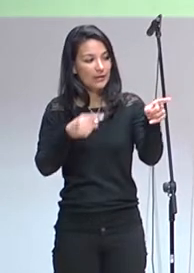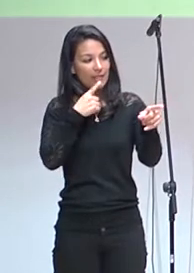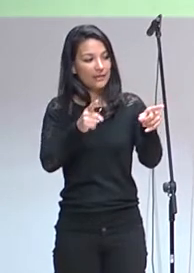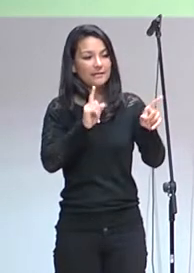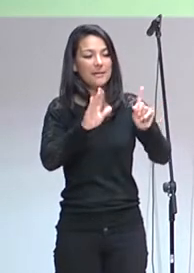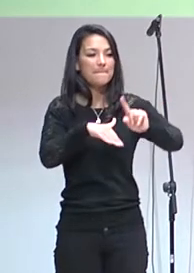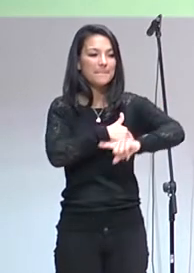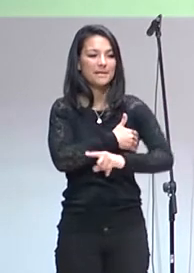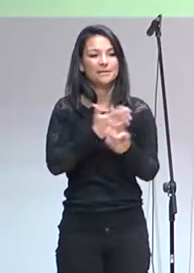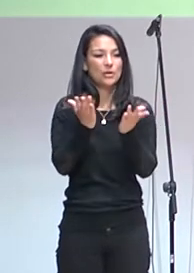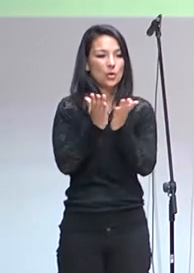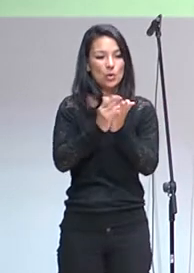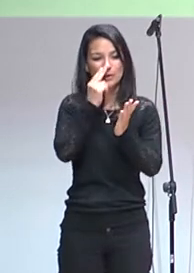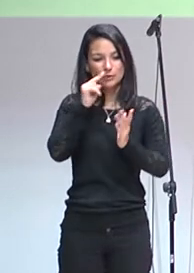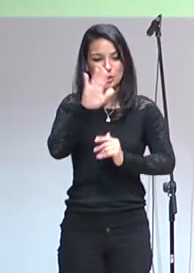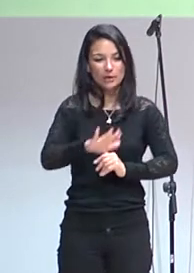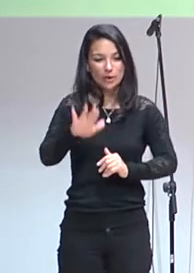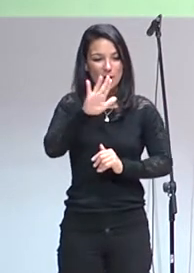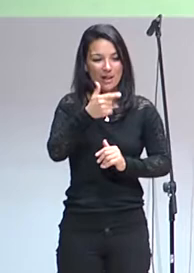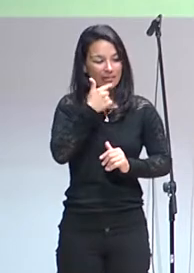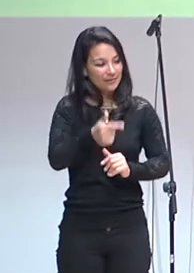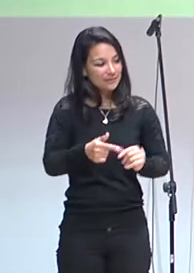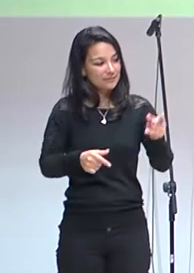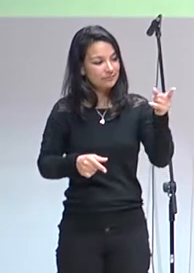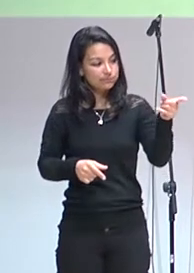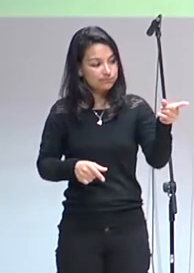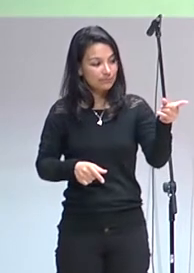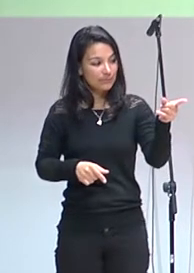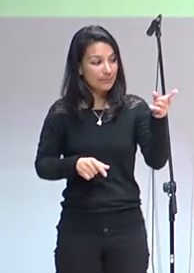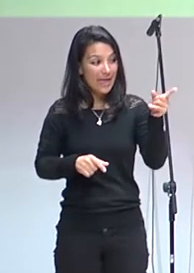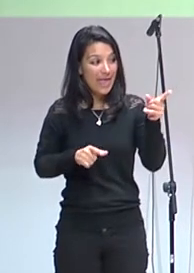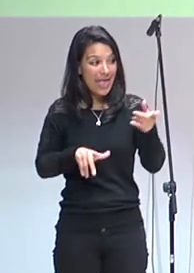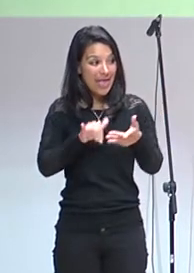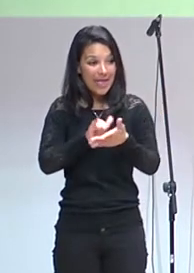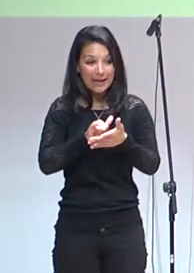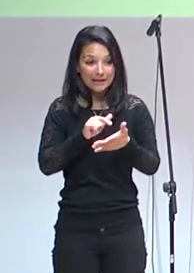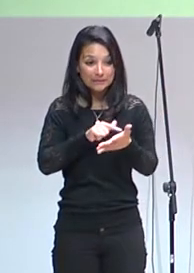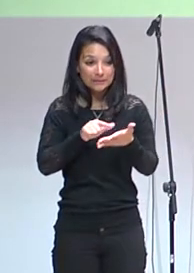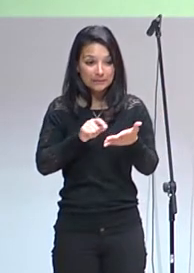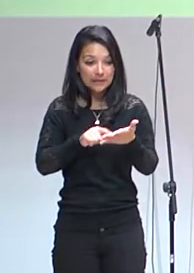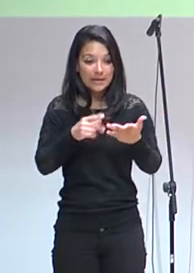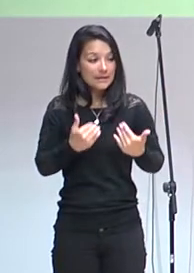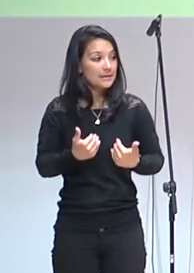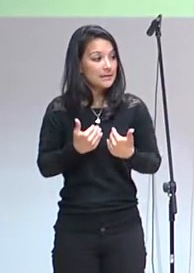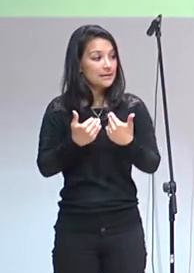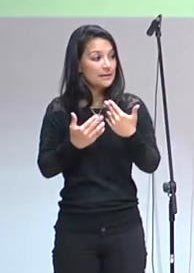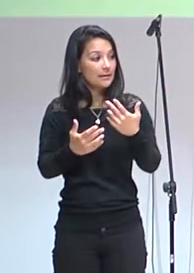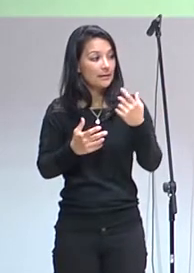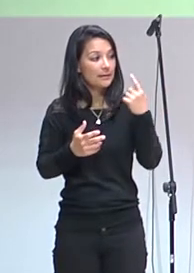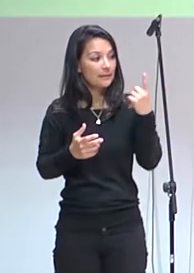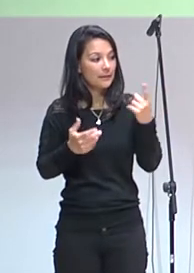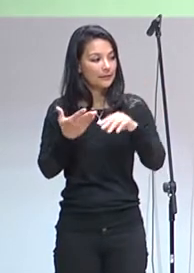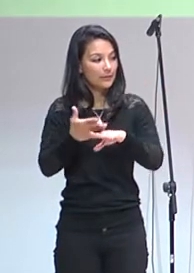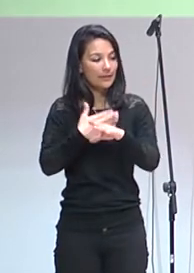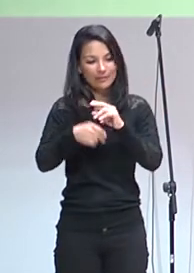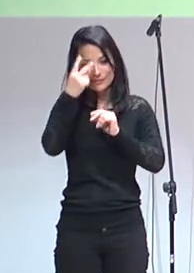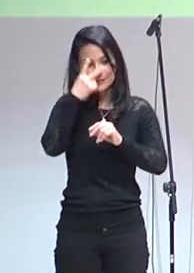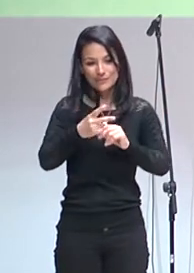de Educación Nacional, ¿sí? Entonces, a partir de esto, de estos elementos, tenemos unos móviles de historia en nuestra